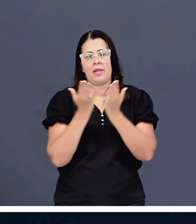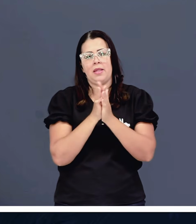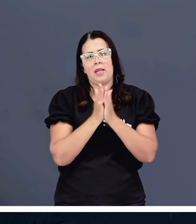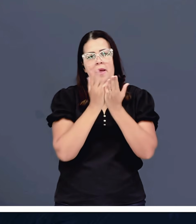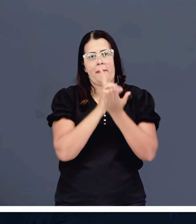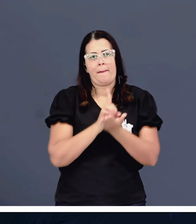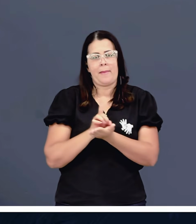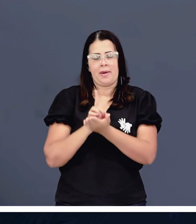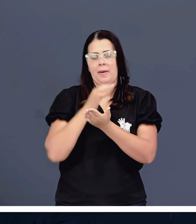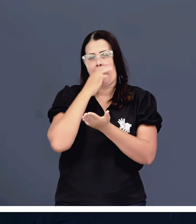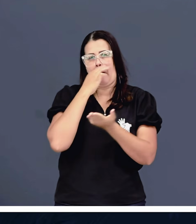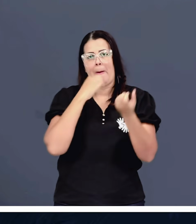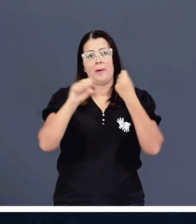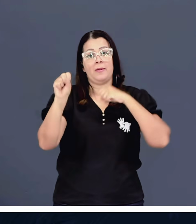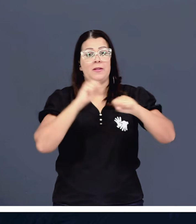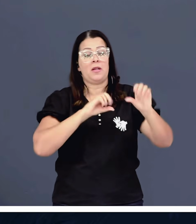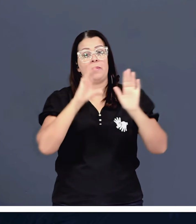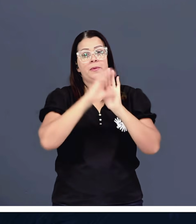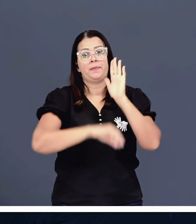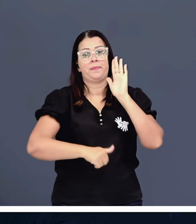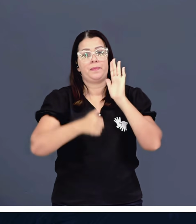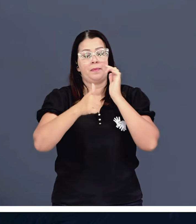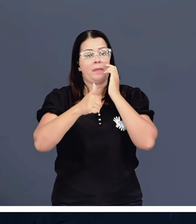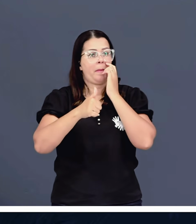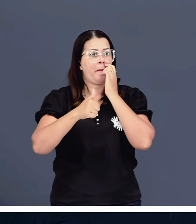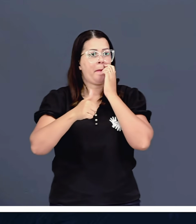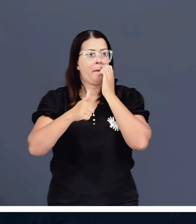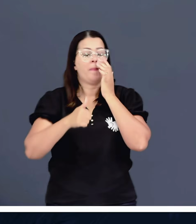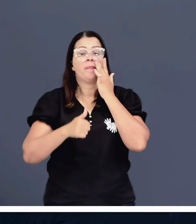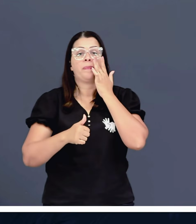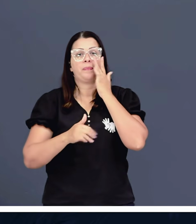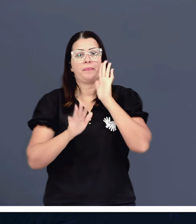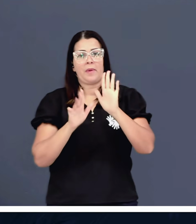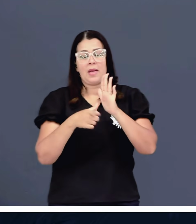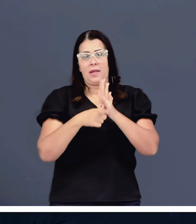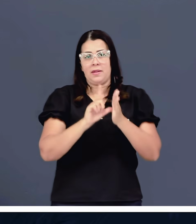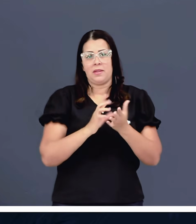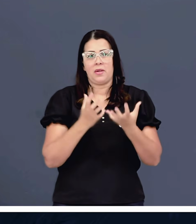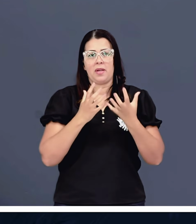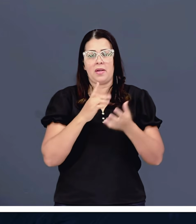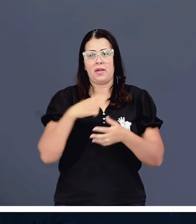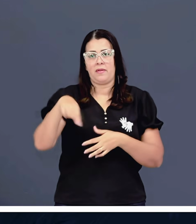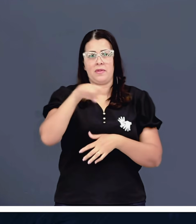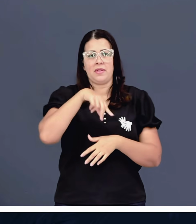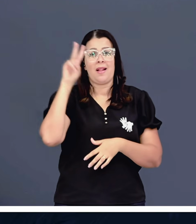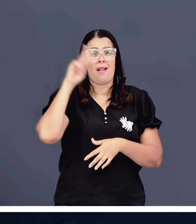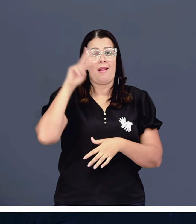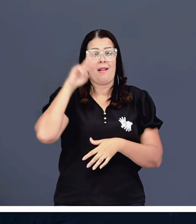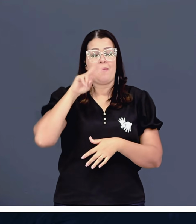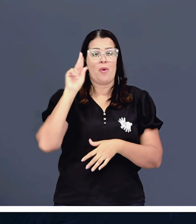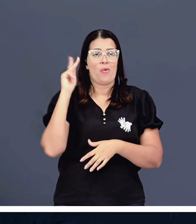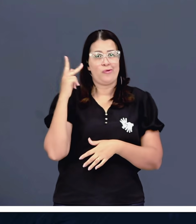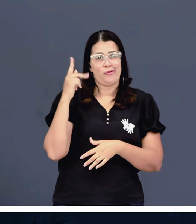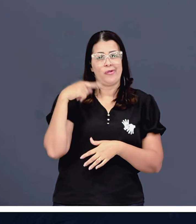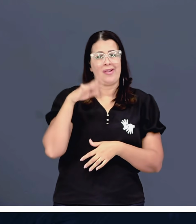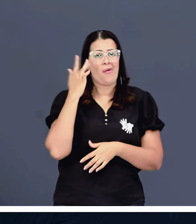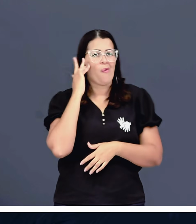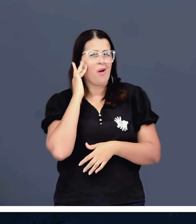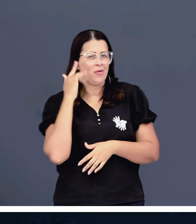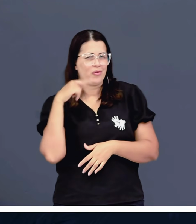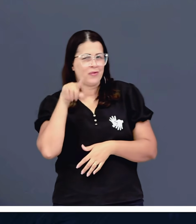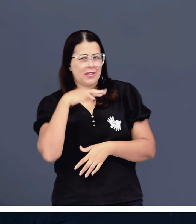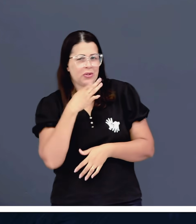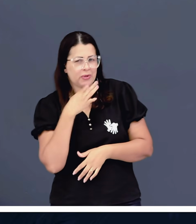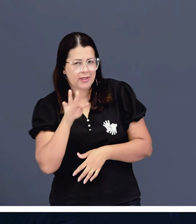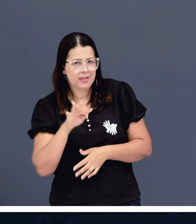aberta aí, a gente vai ler o Salmo 1 já. Mas antes eu quero que você relembre essa história que eu acho que você conhece. Se